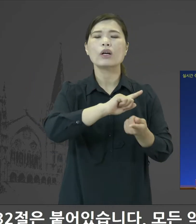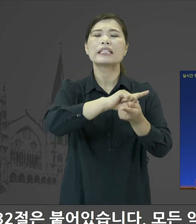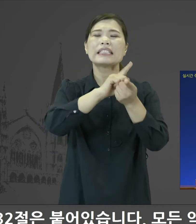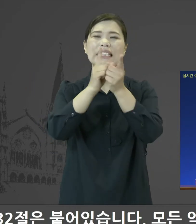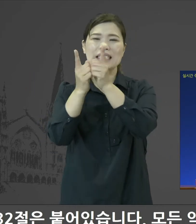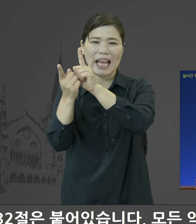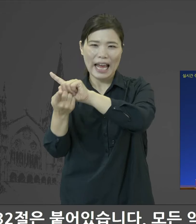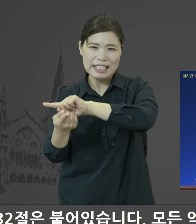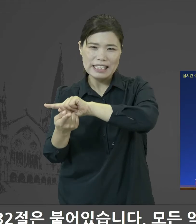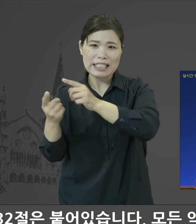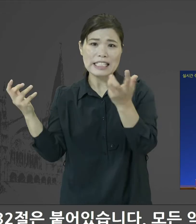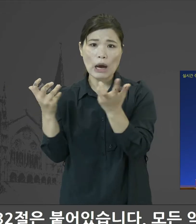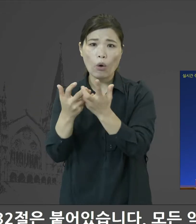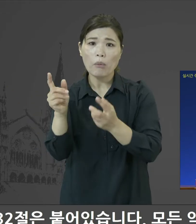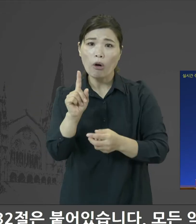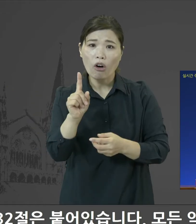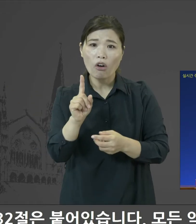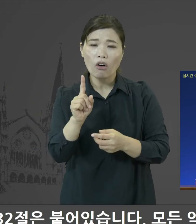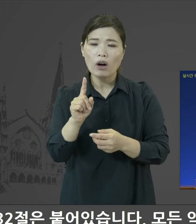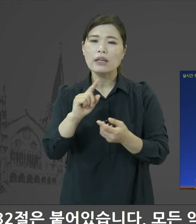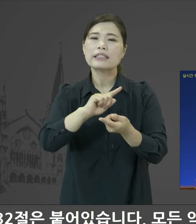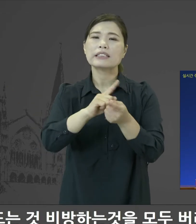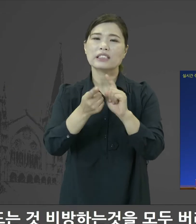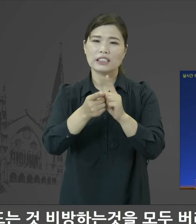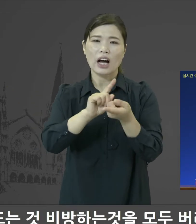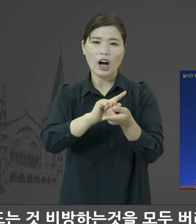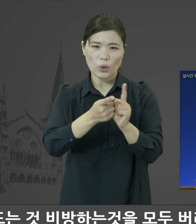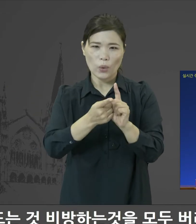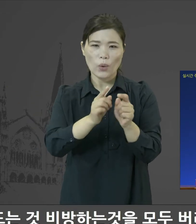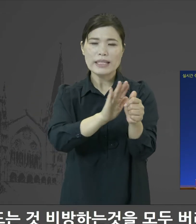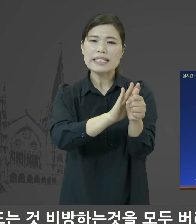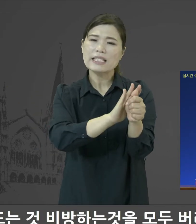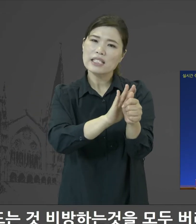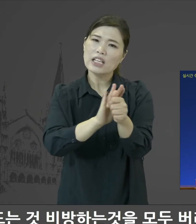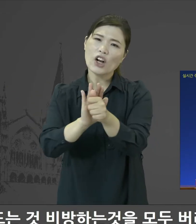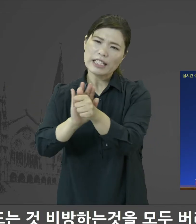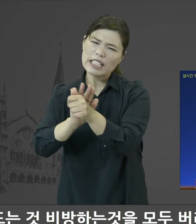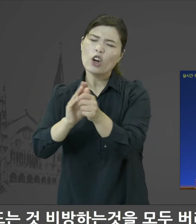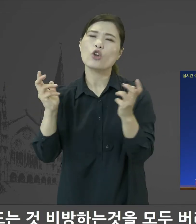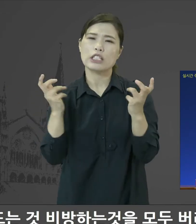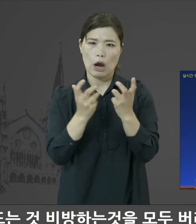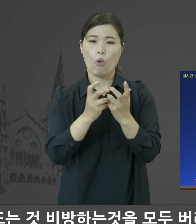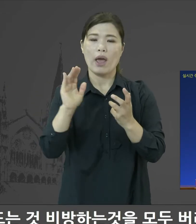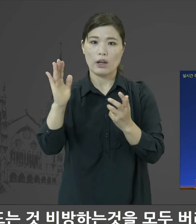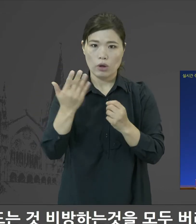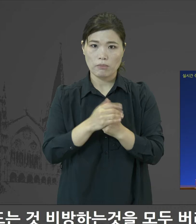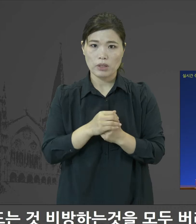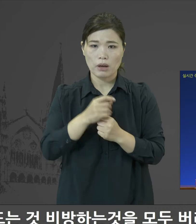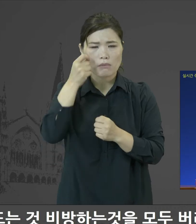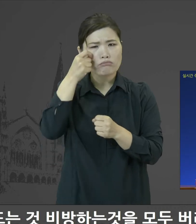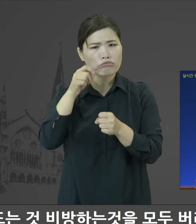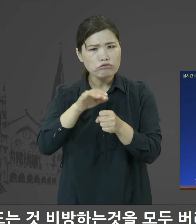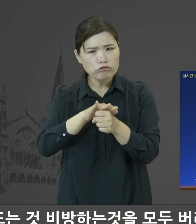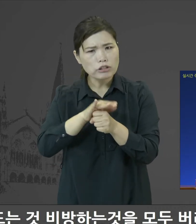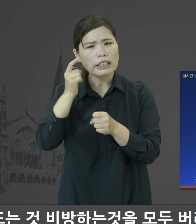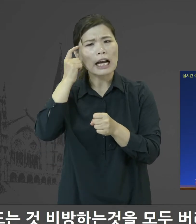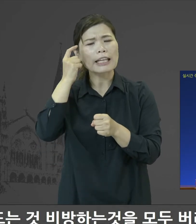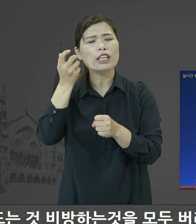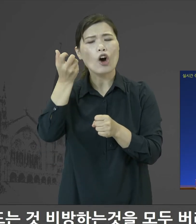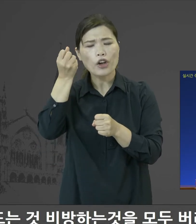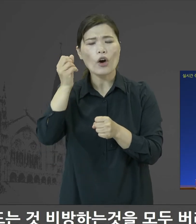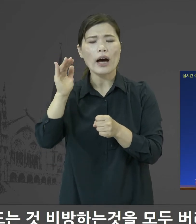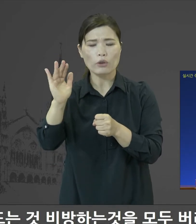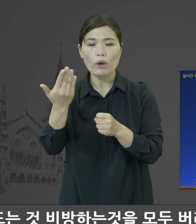뭐로 우리를 채우라고 얘기했습니까? 서로 친절하고 불쌍히 여기고.